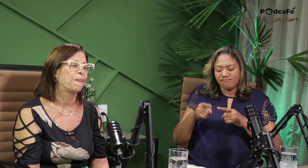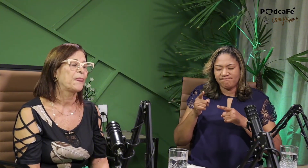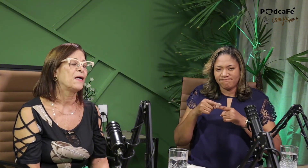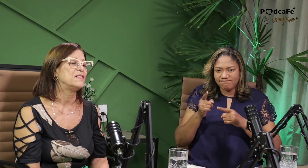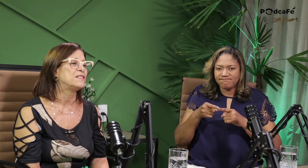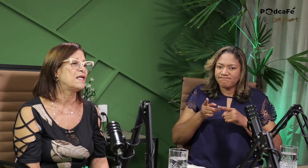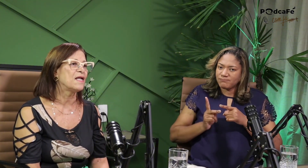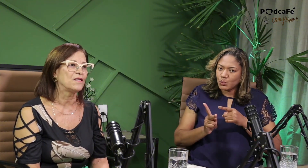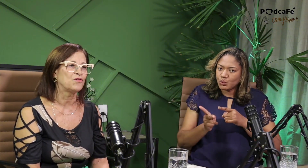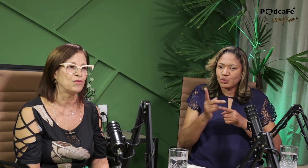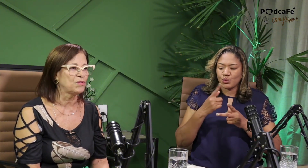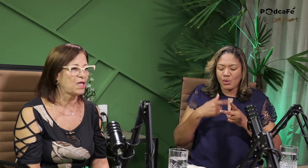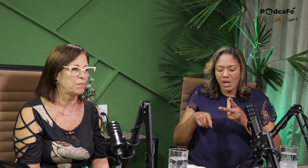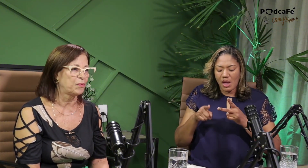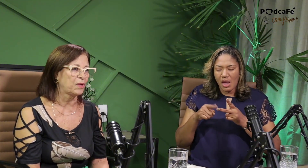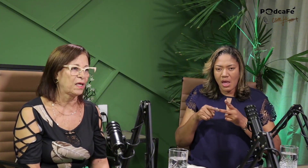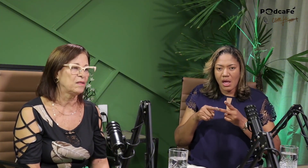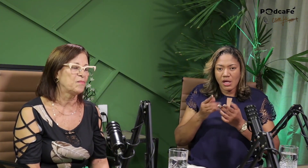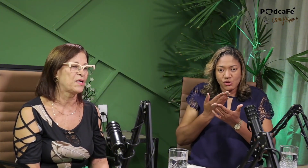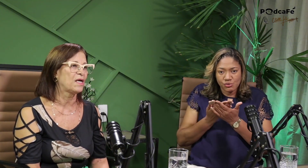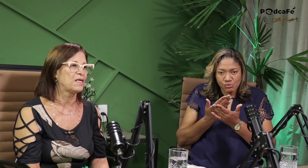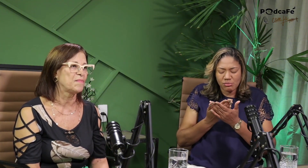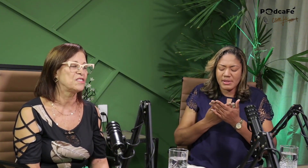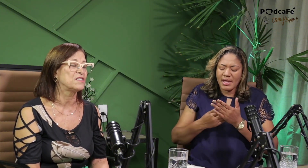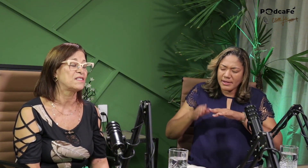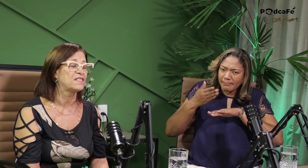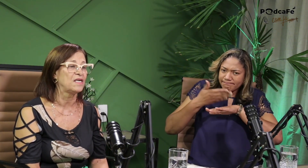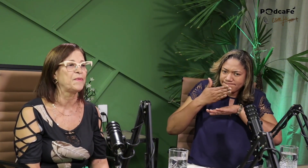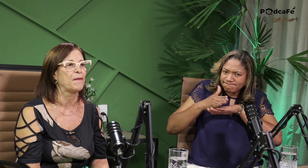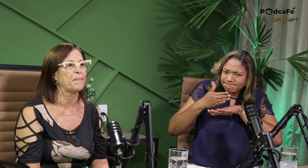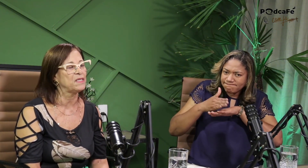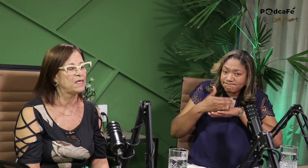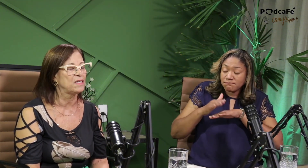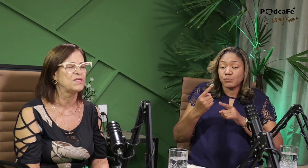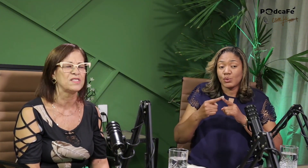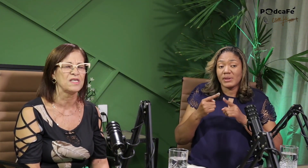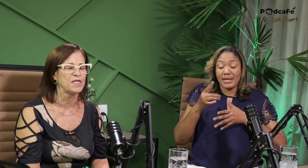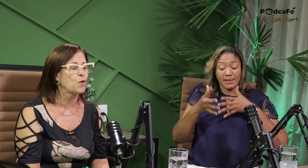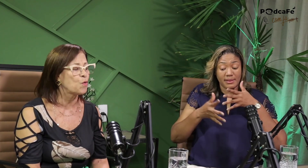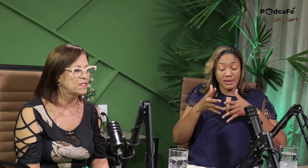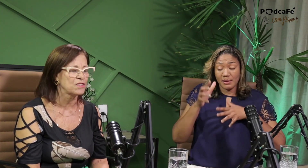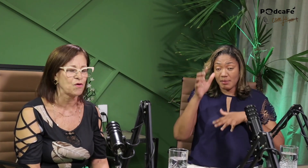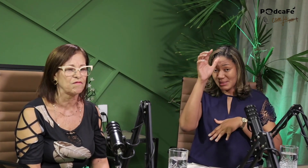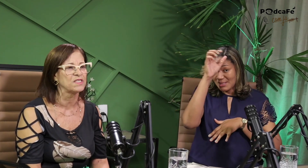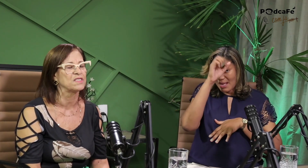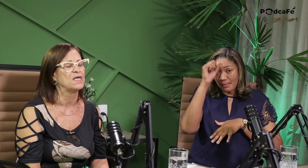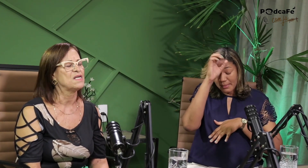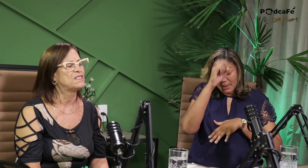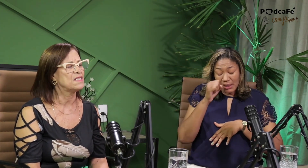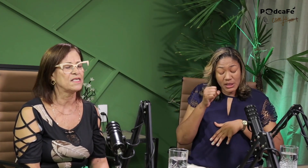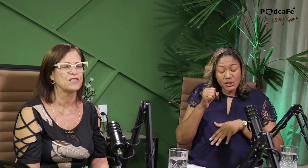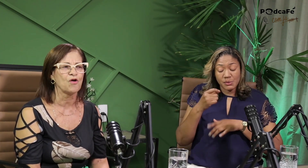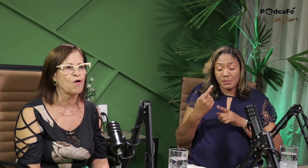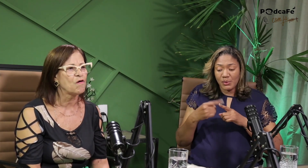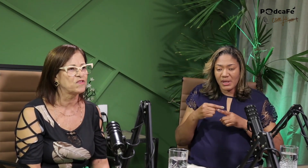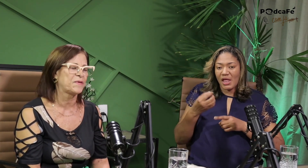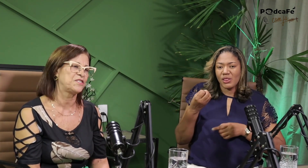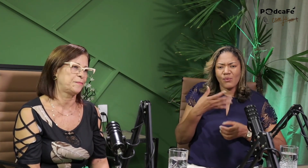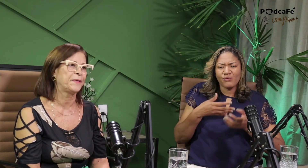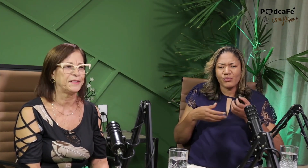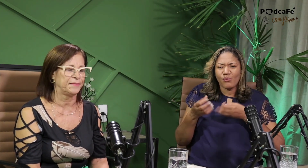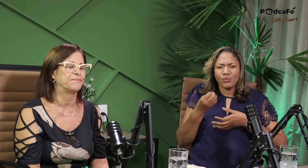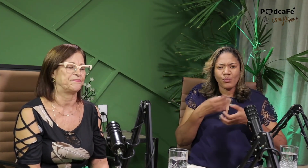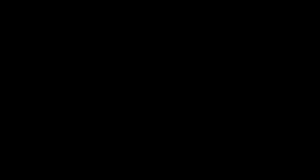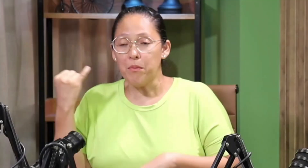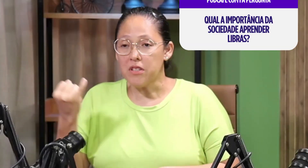estudar e treinar todo o tempo, né? Porque a Libras a gente está sempre aprendendo e sempre tem coisas novas, sinais novos para a